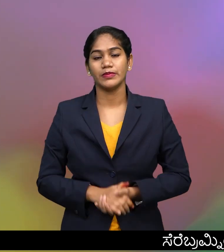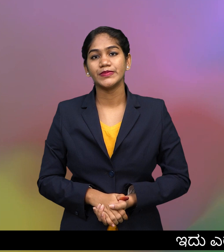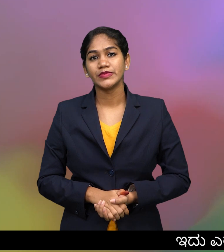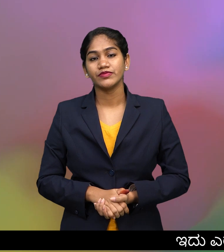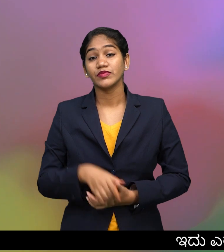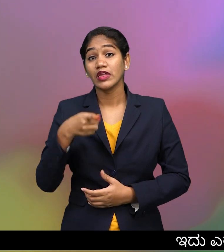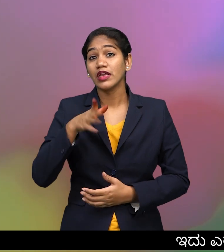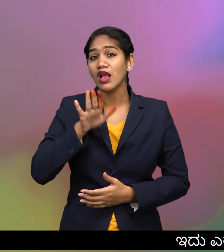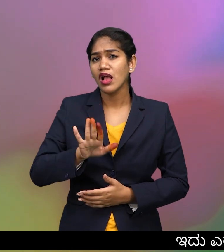ಇದು 2 ಭಾಗಗಳನ್ನು